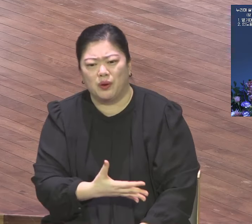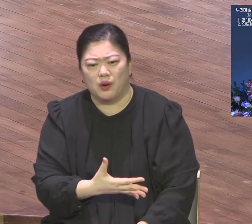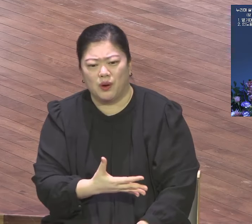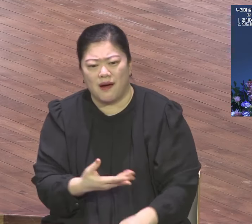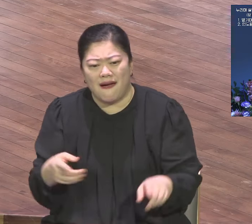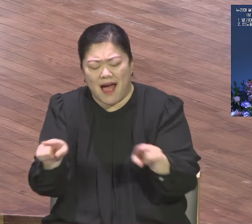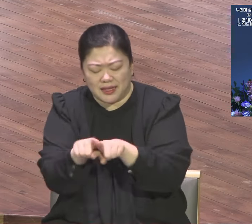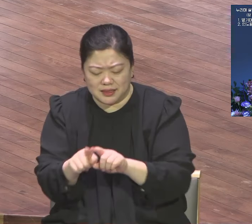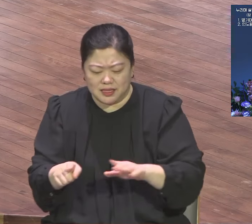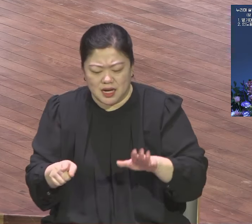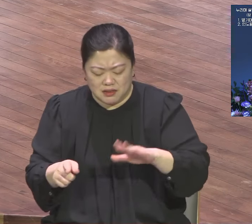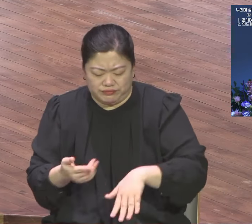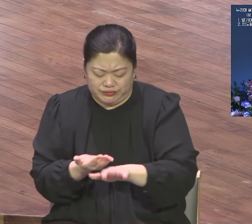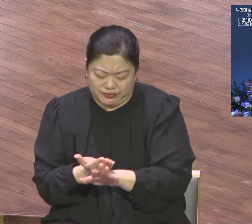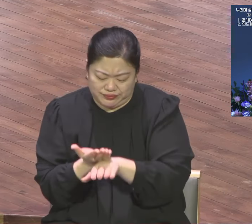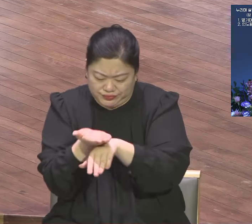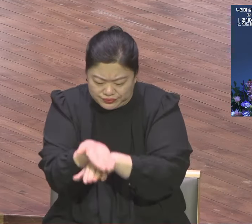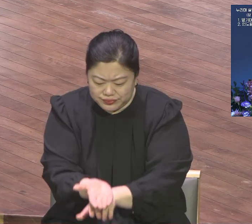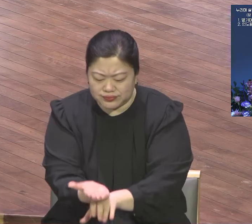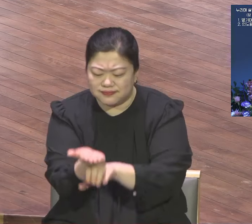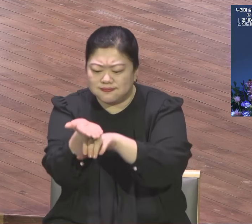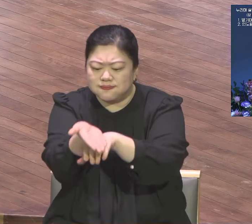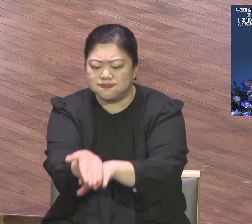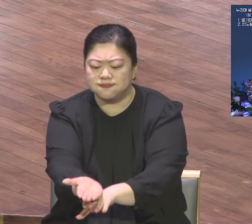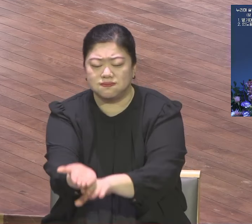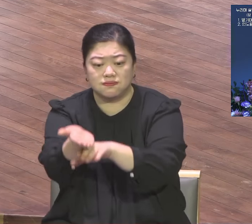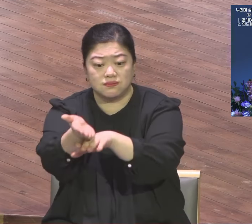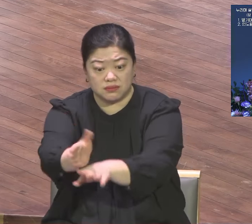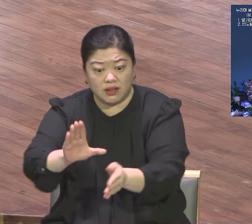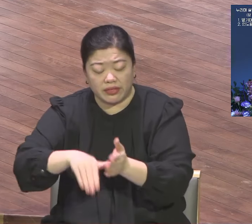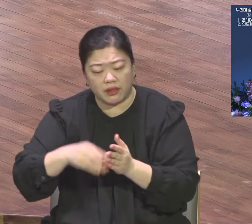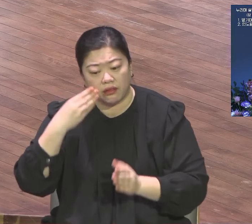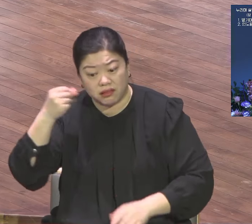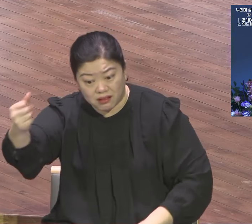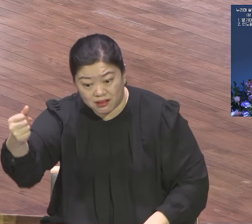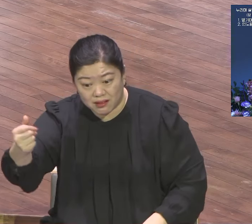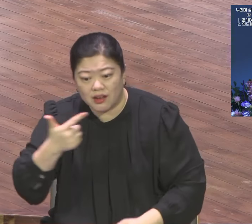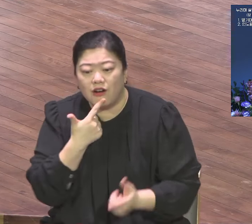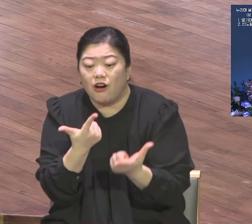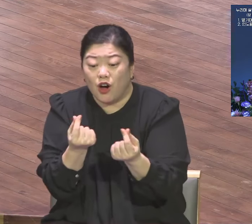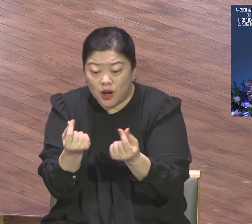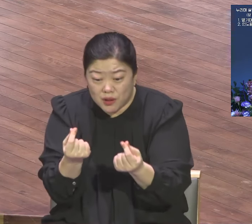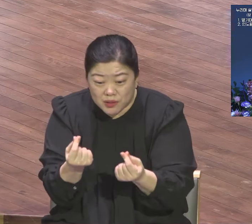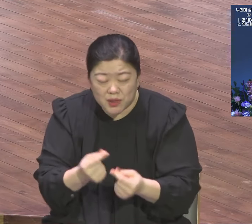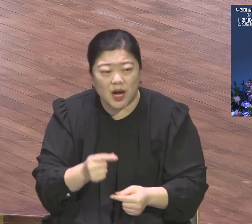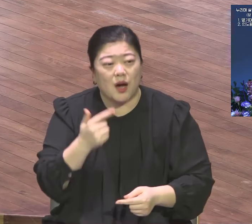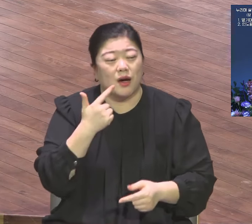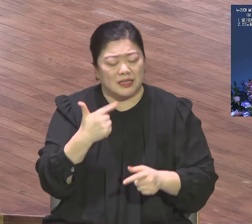딱 세워가지고 요가 이만 돼 요래 해야 되는데 주장을 합니까?